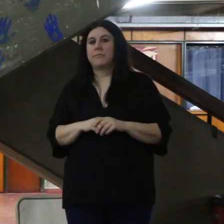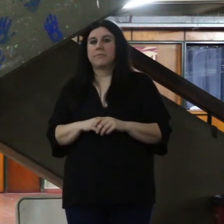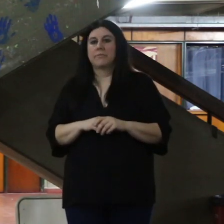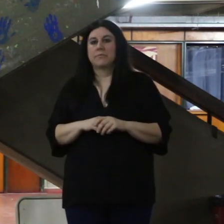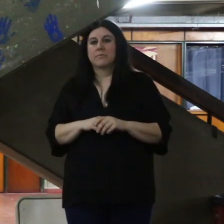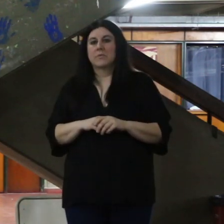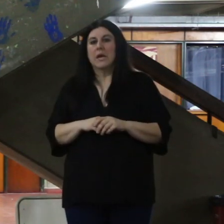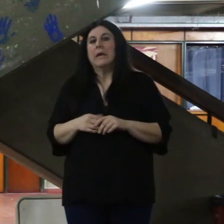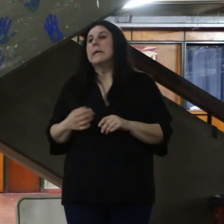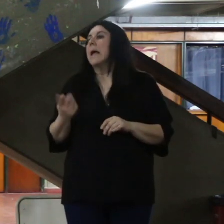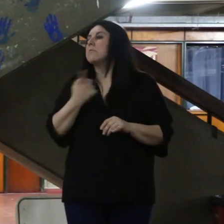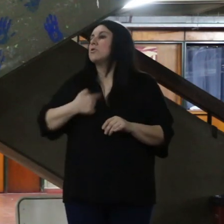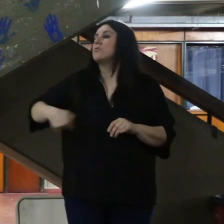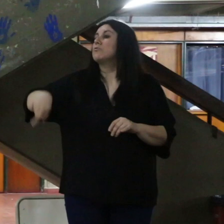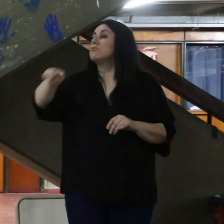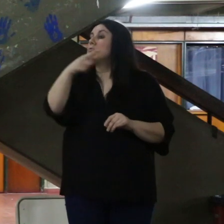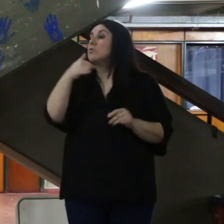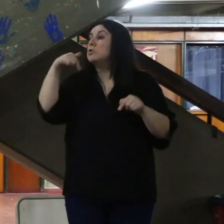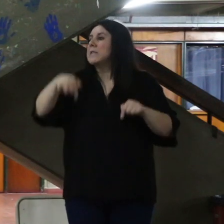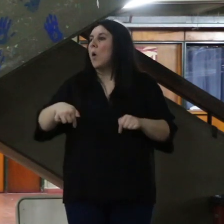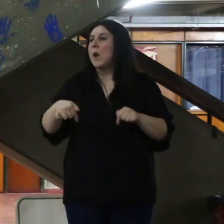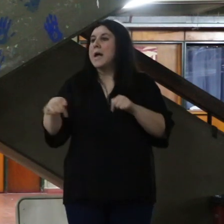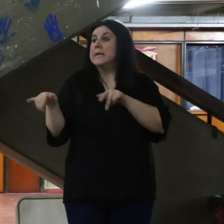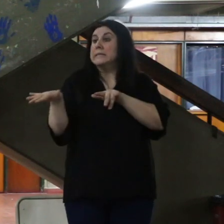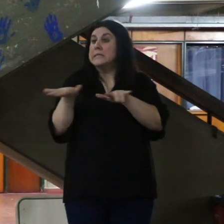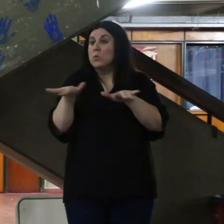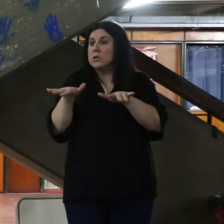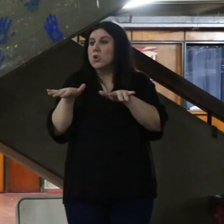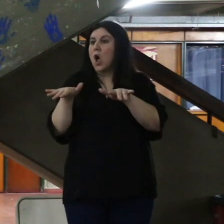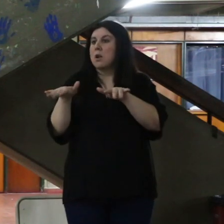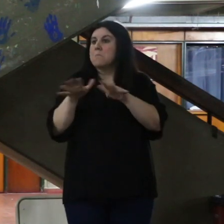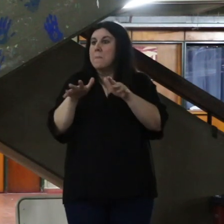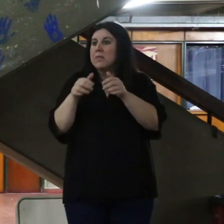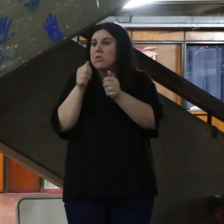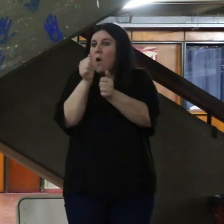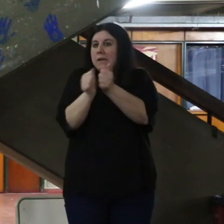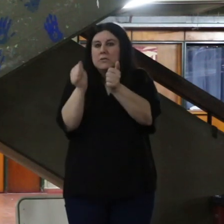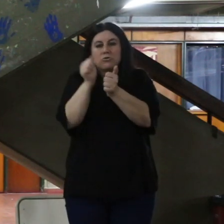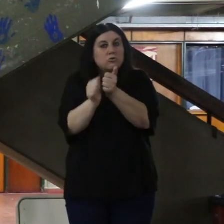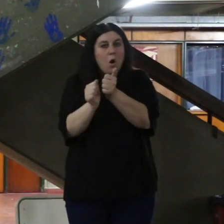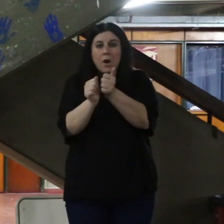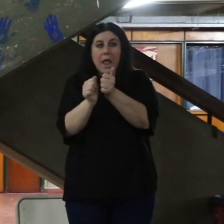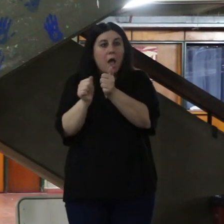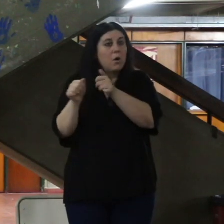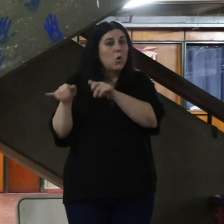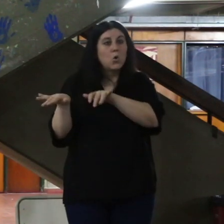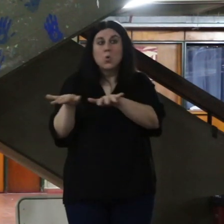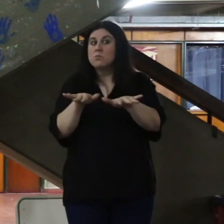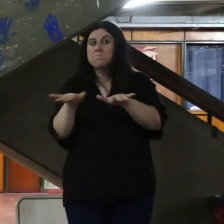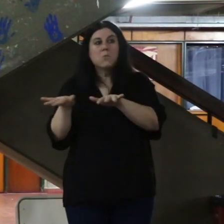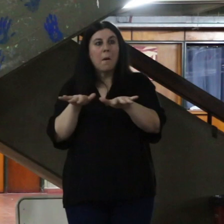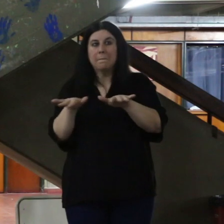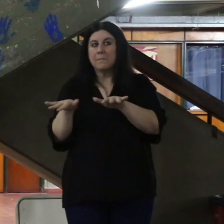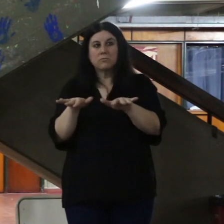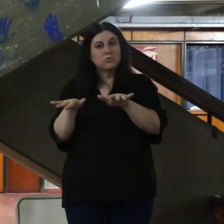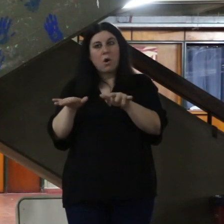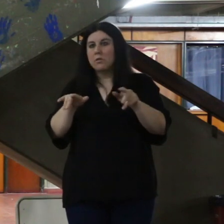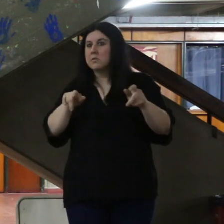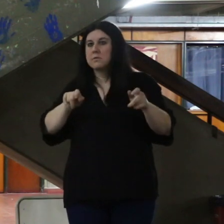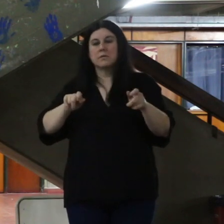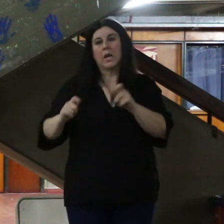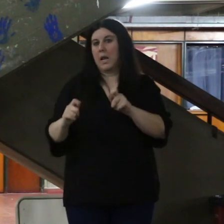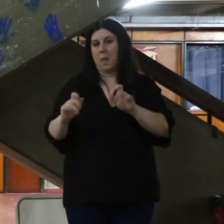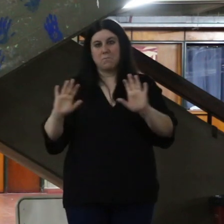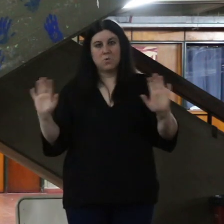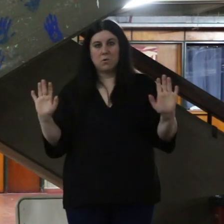estamos en un momento histórico, en un punto de inflexión en este tránsito de la